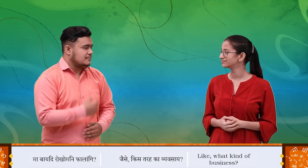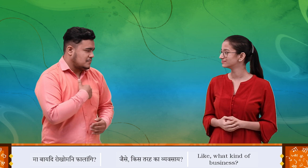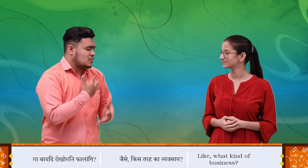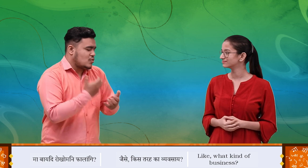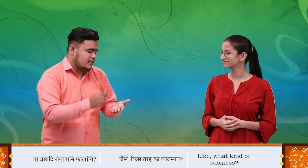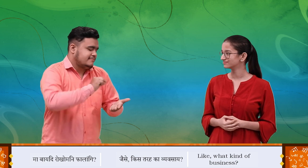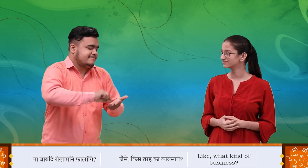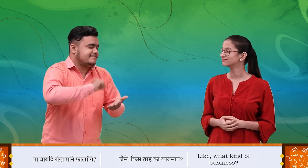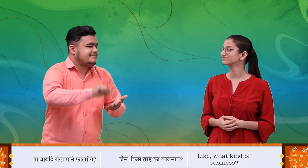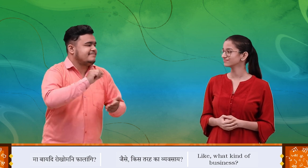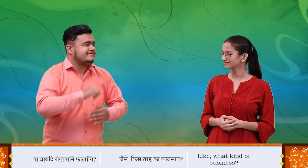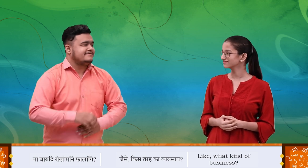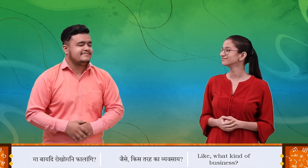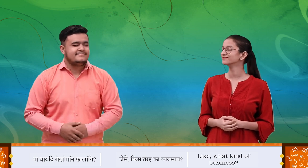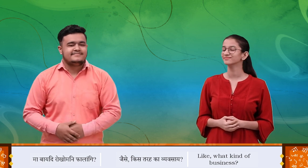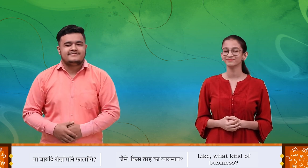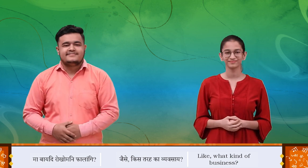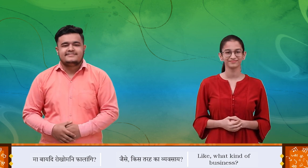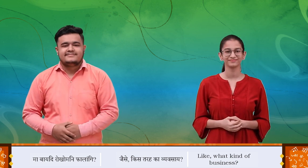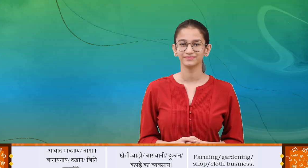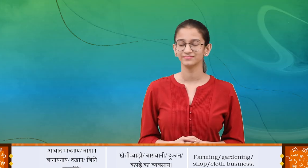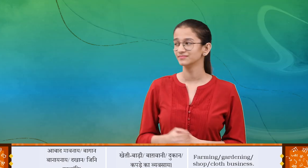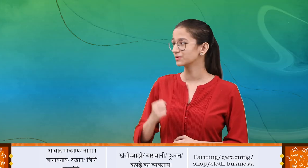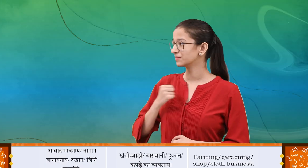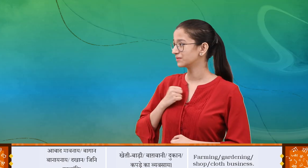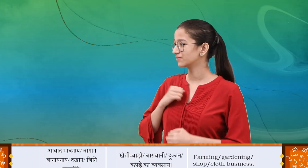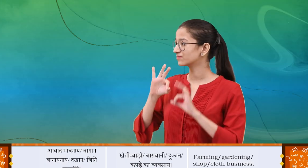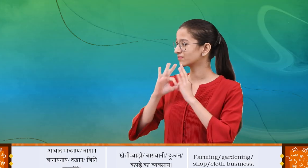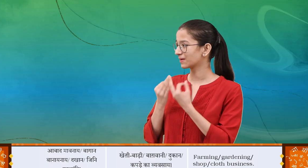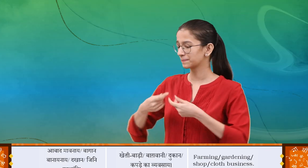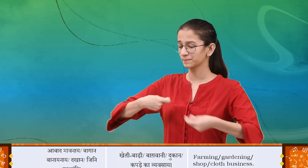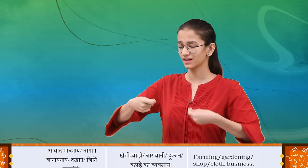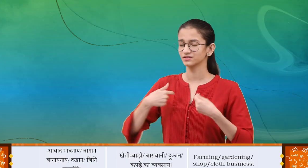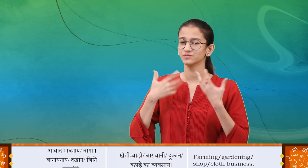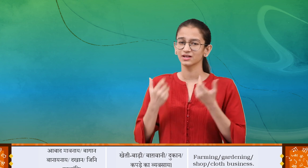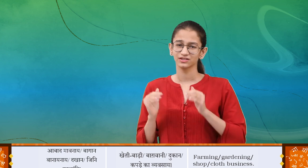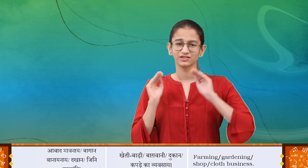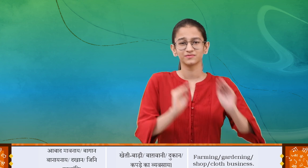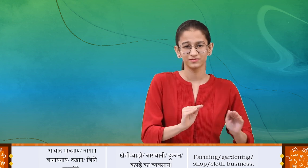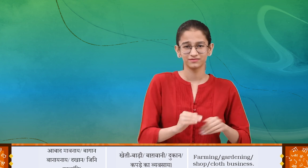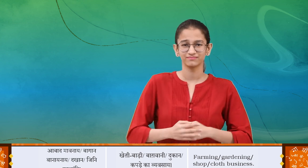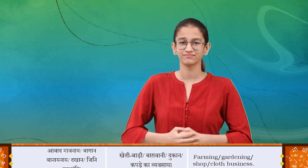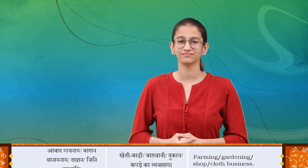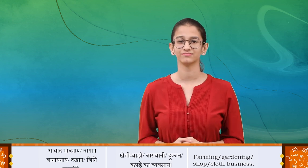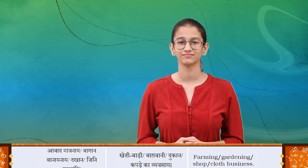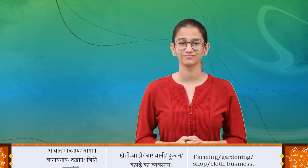मा बादि रोखोमनि फालांगि आबाद मावनाय बागान बानायनाय दखान जिनि फालांगि